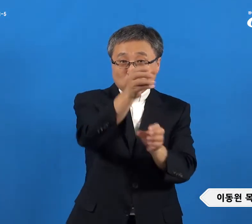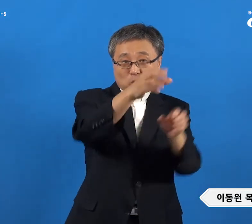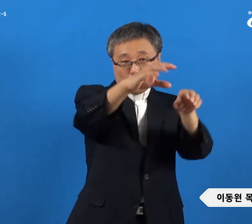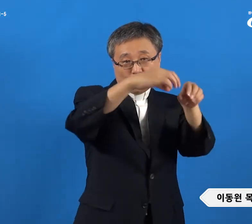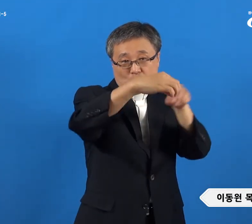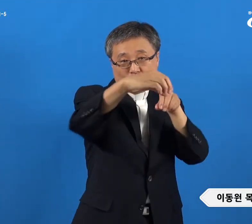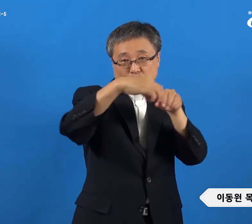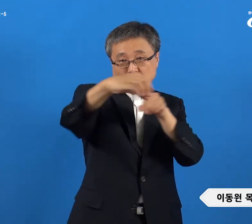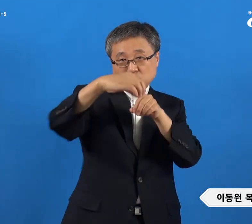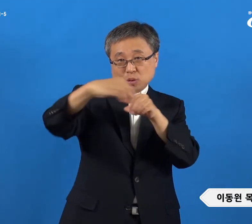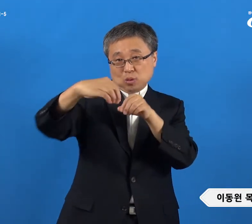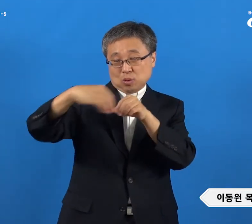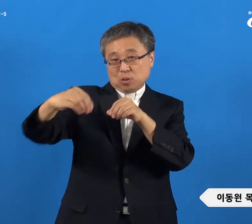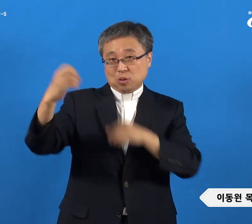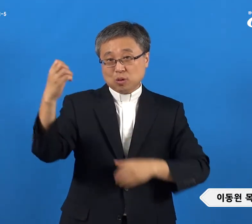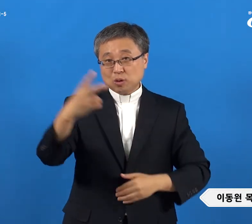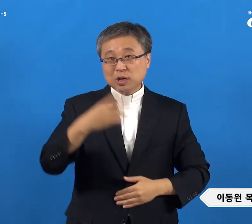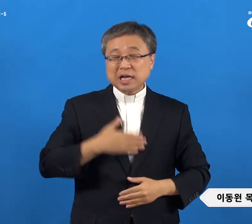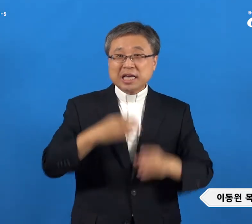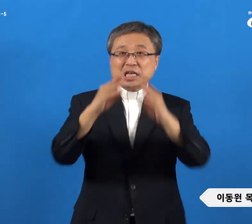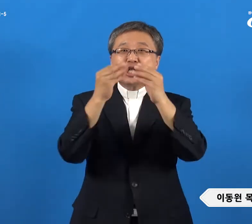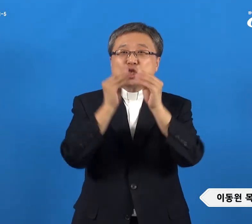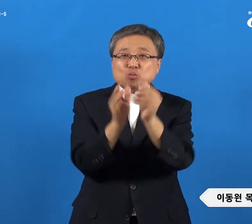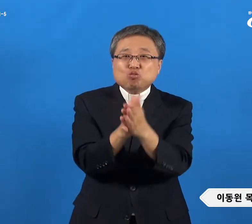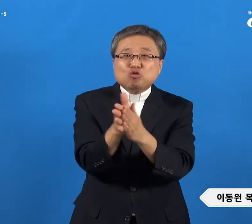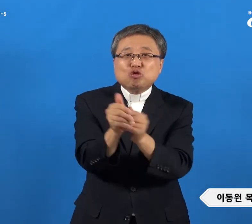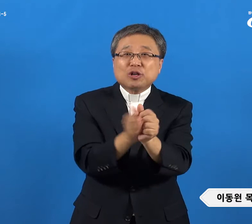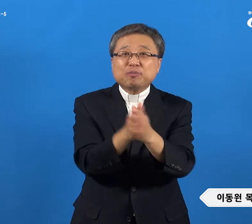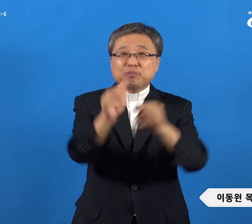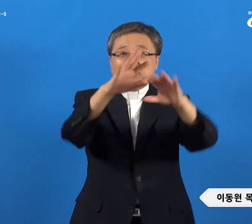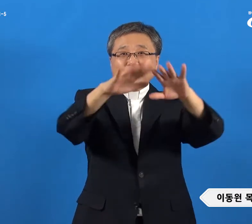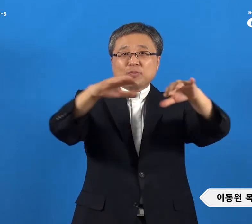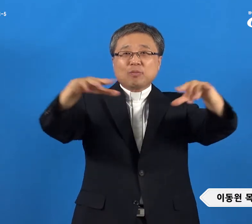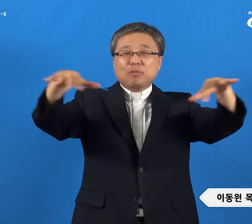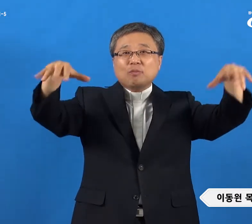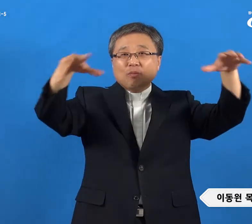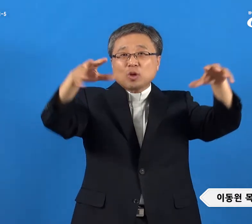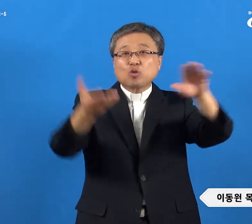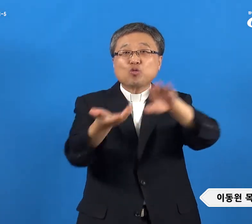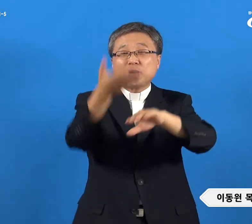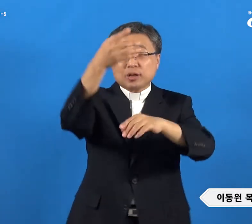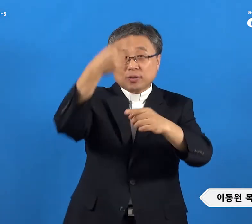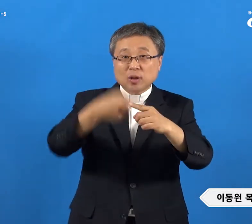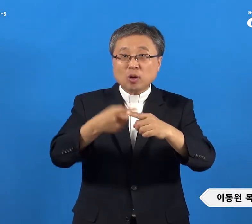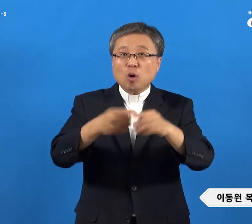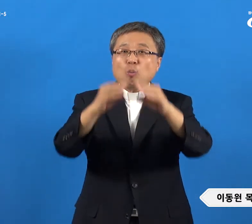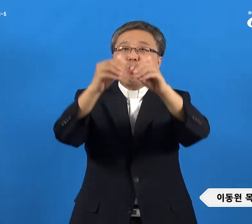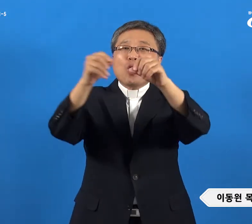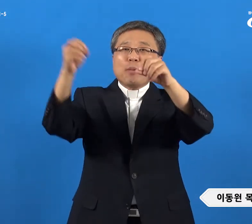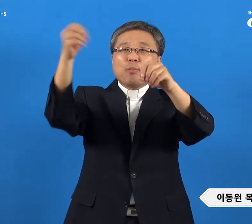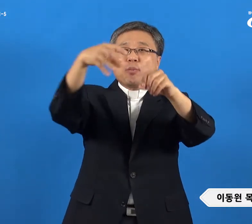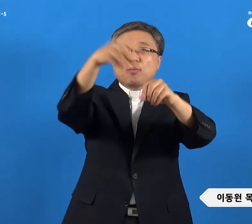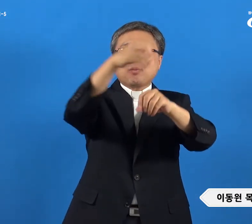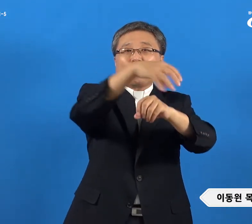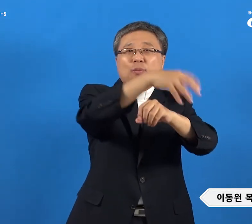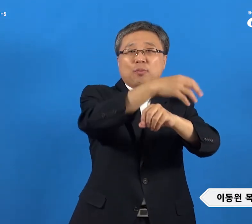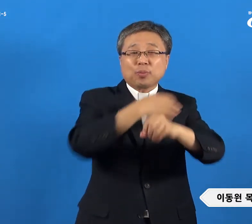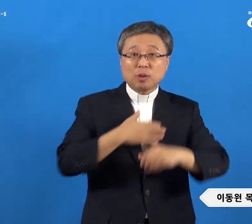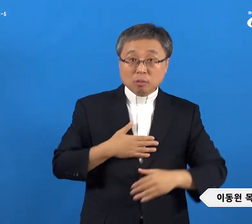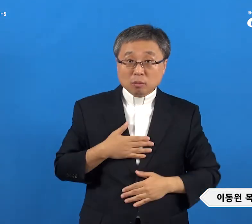놓습니다. 그리고 지푸라기를 덮습니다. 그 위에다가 이제 모래를 뿌립니다. 형편이 나은 데는